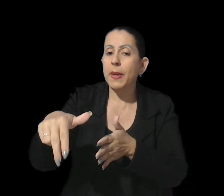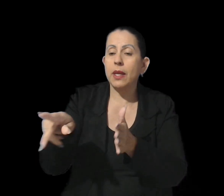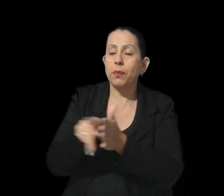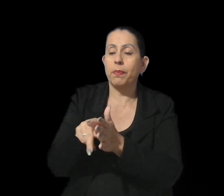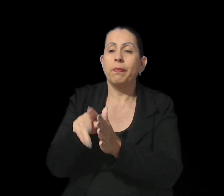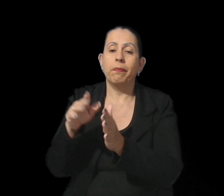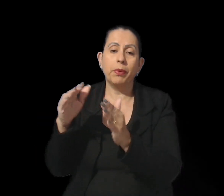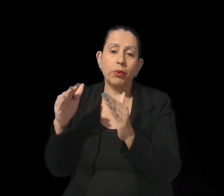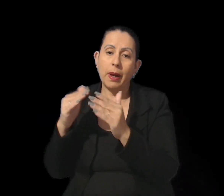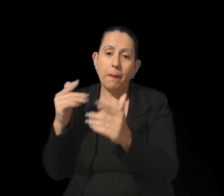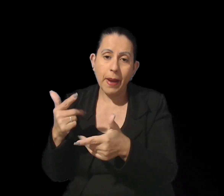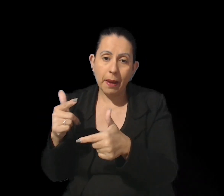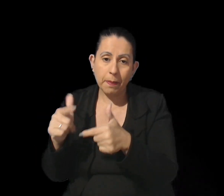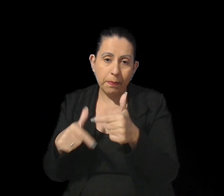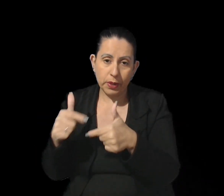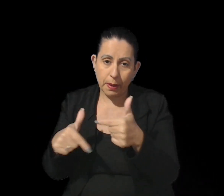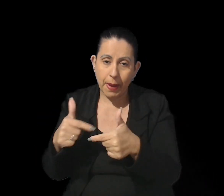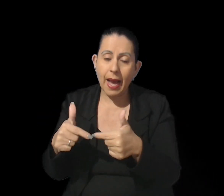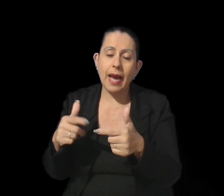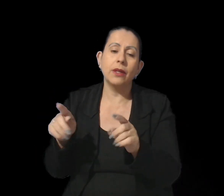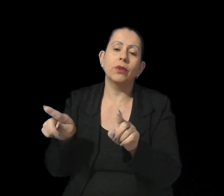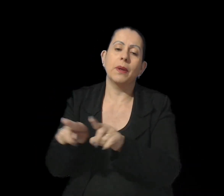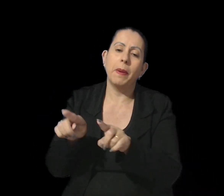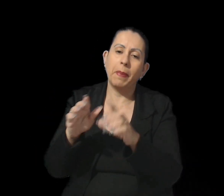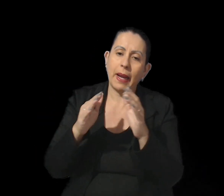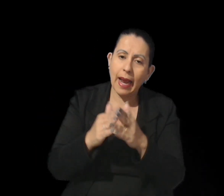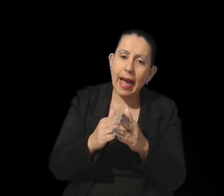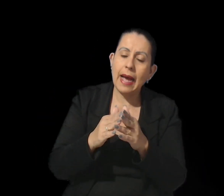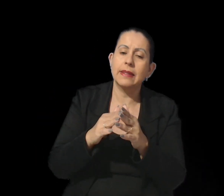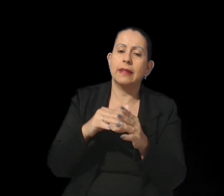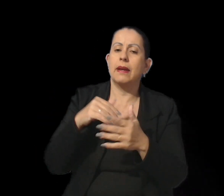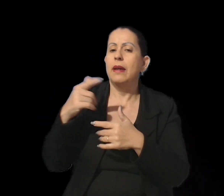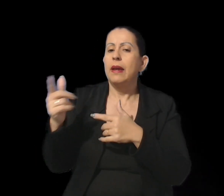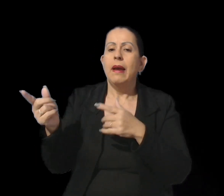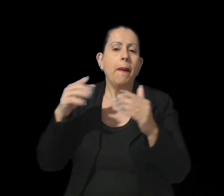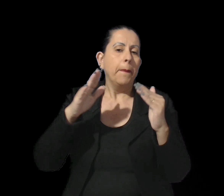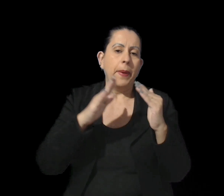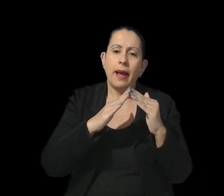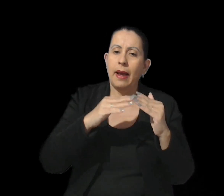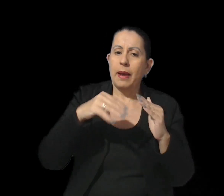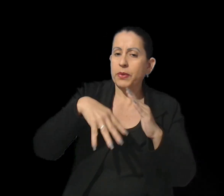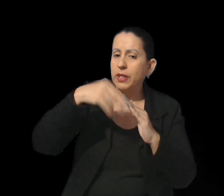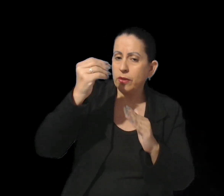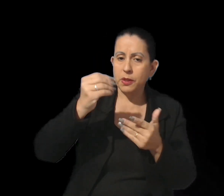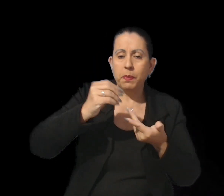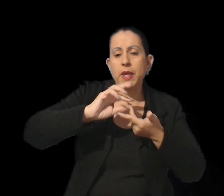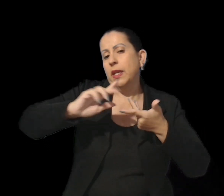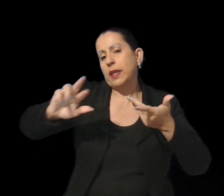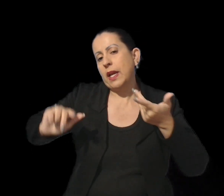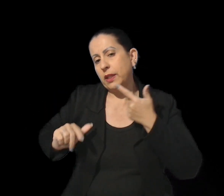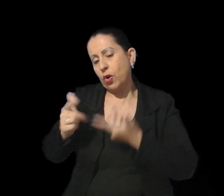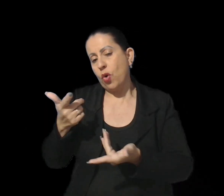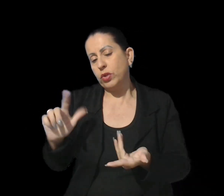caminho para o trabalho, também para casa, para o centro espírita, entre